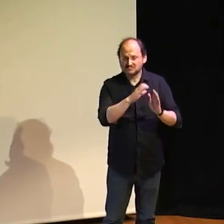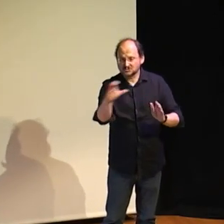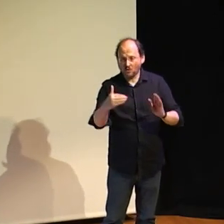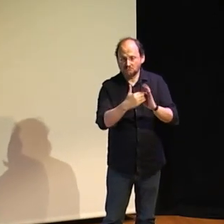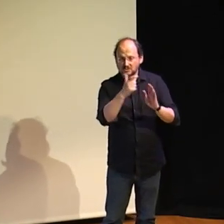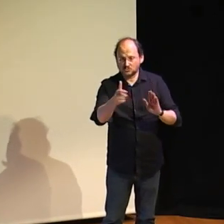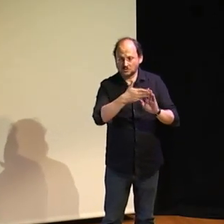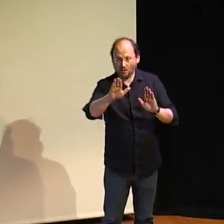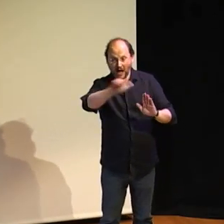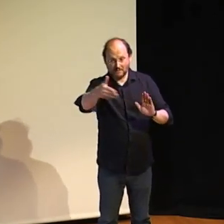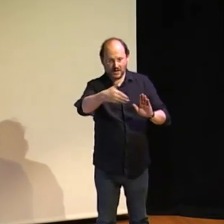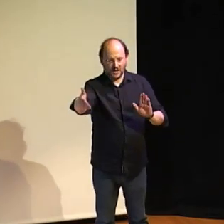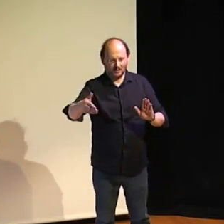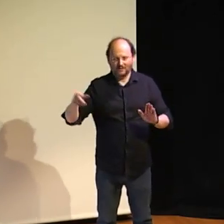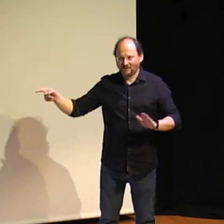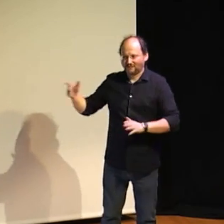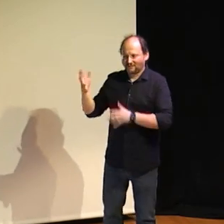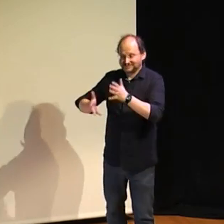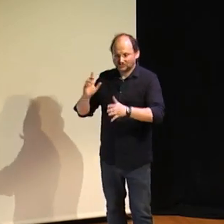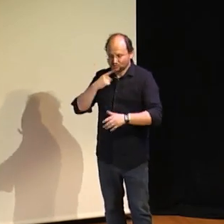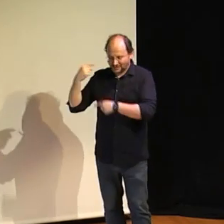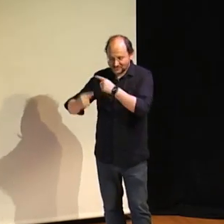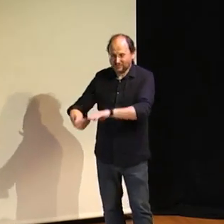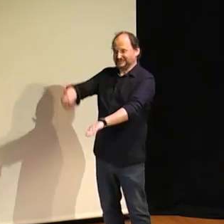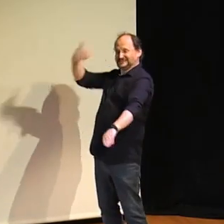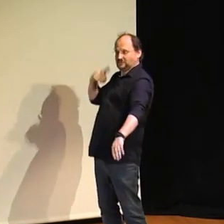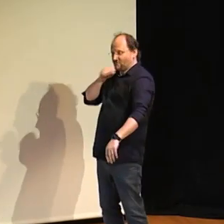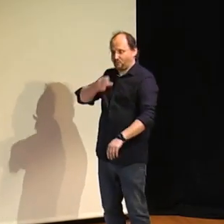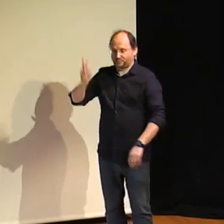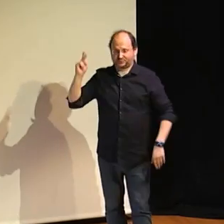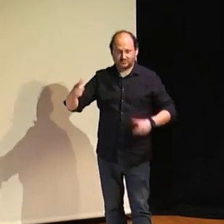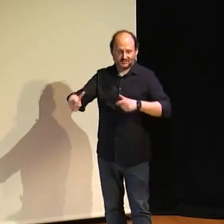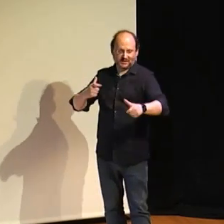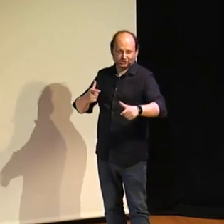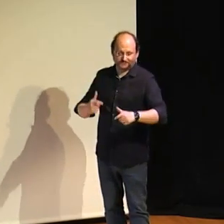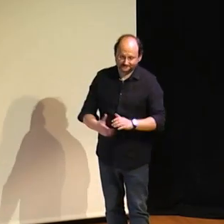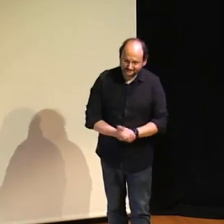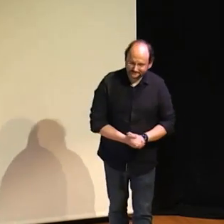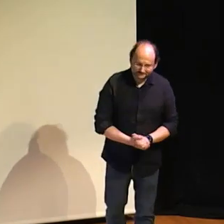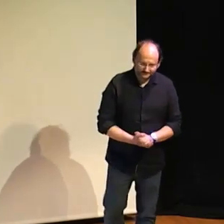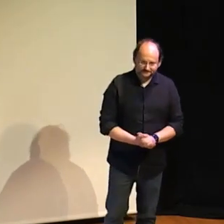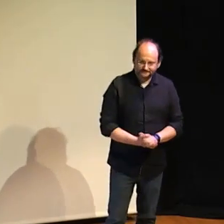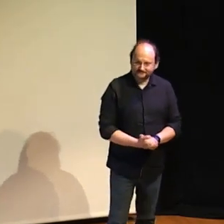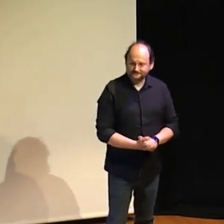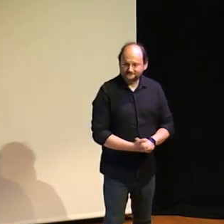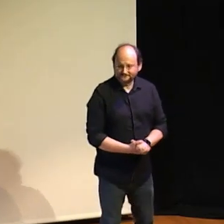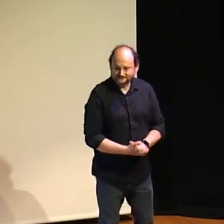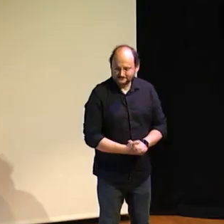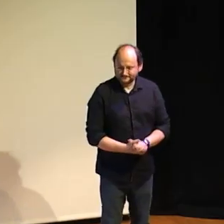de la numération. En fait, la numération, elle est plus ancienne, elle s'est appuyée